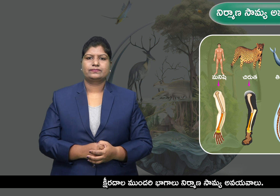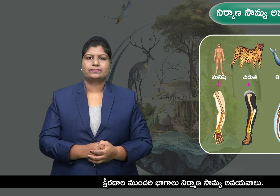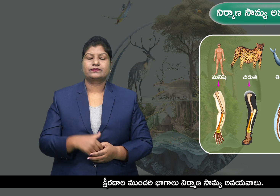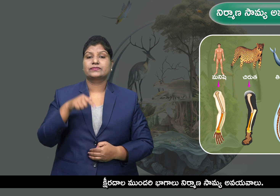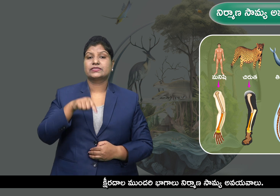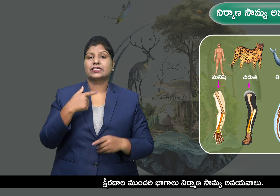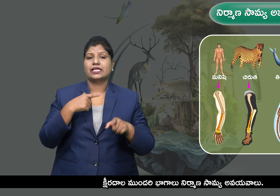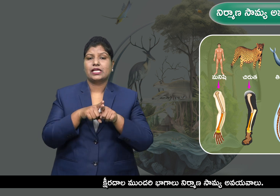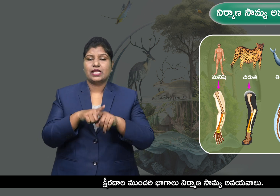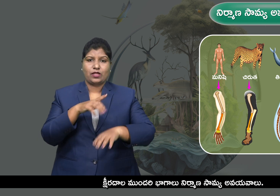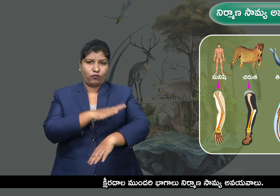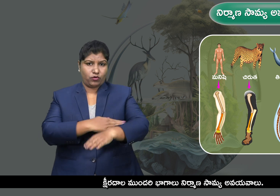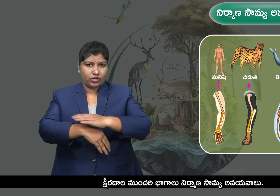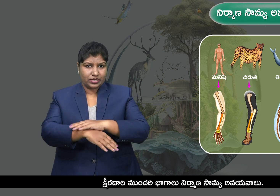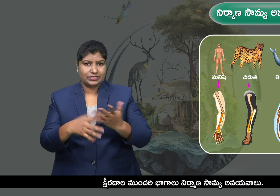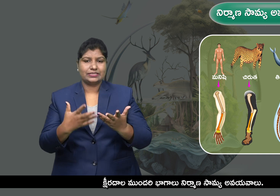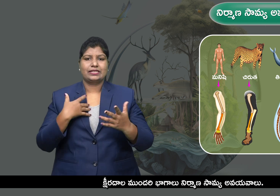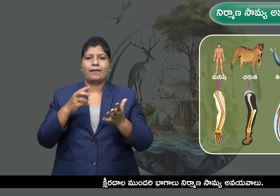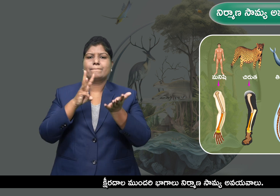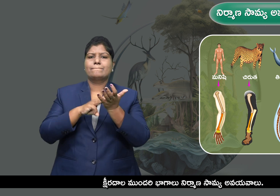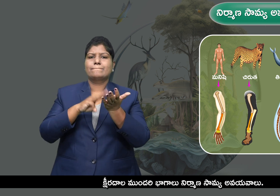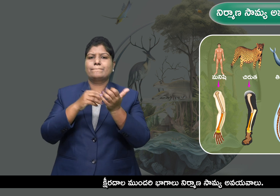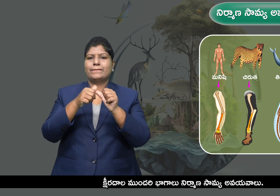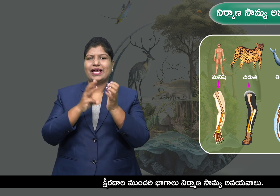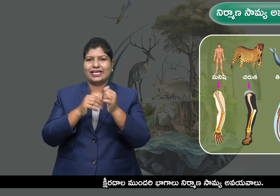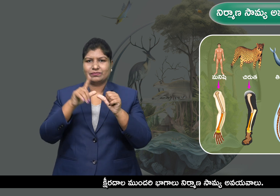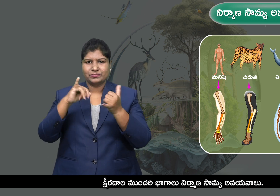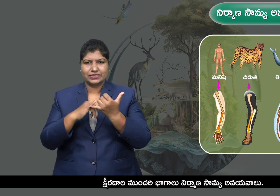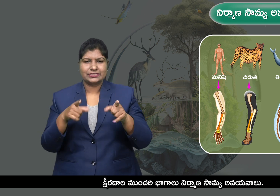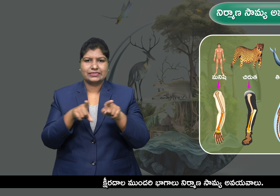క్షీరదాల ముందరి భాగాలు నిర్మాణ సామ్య అవయవాలు.